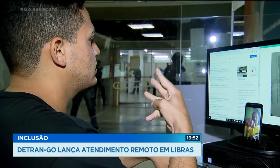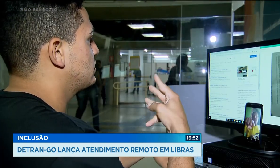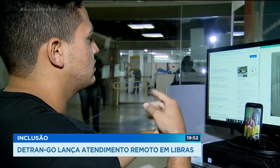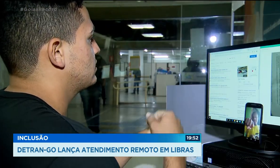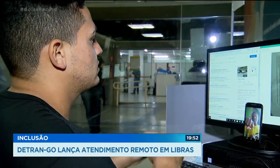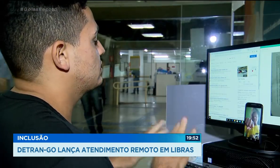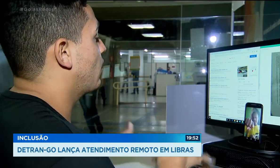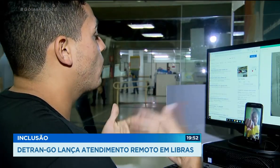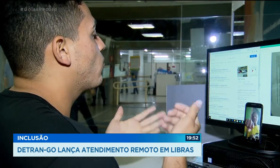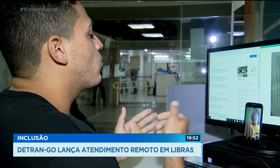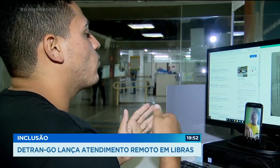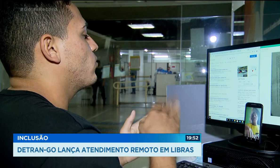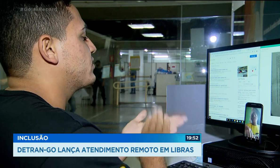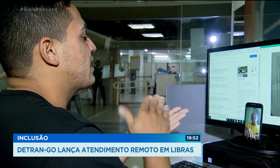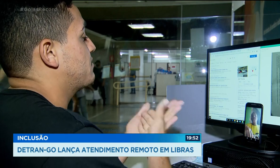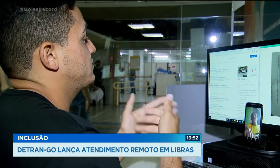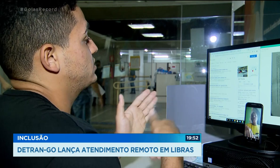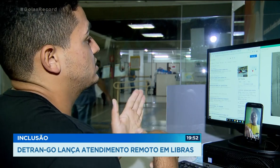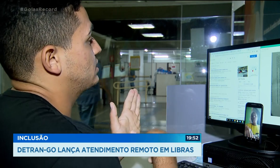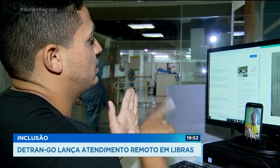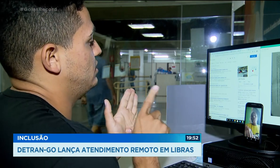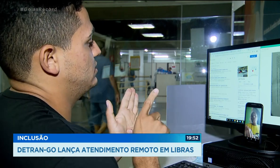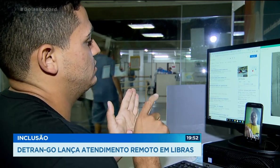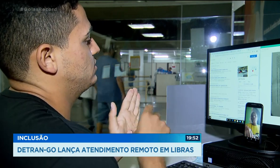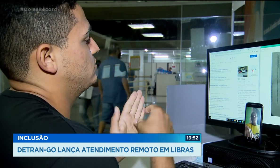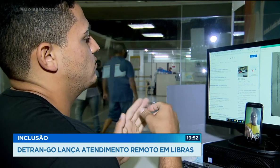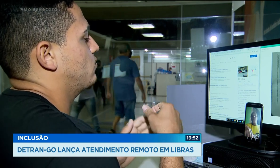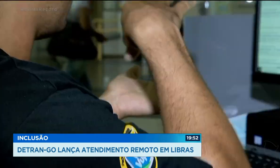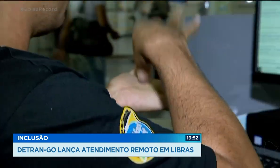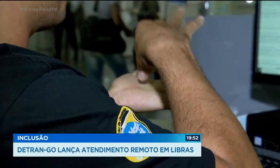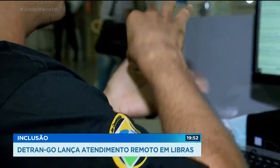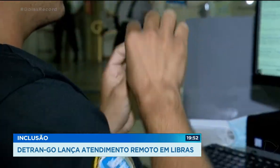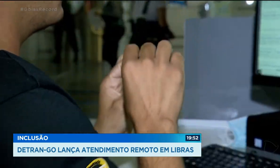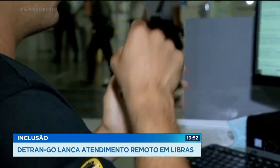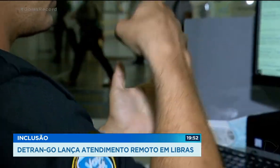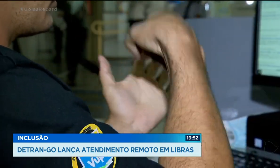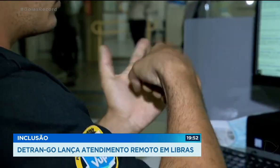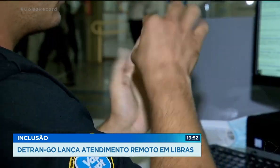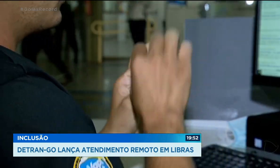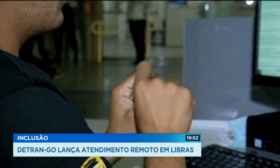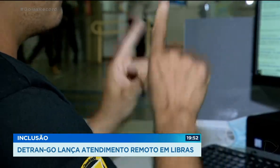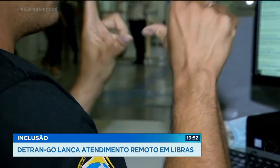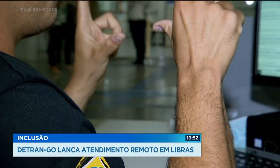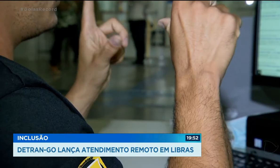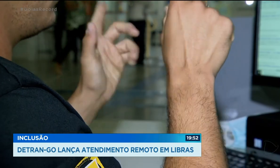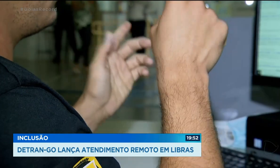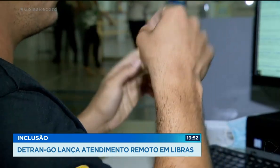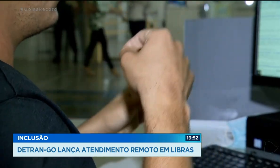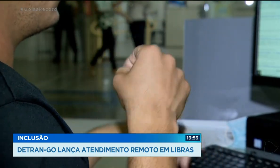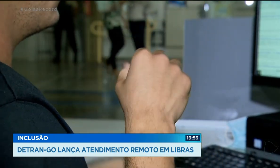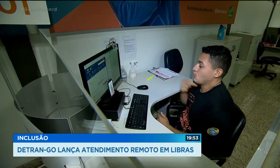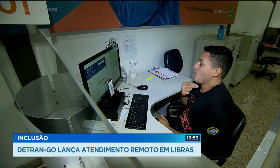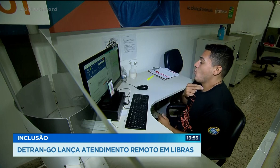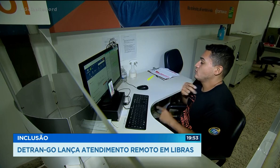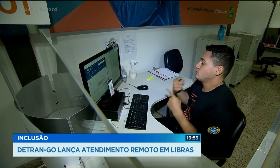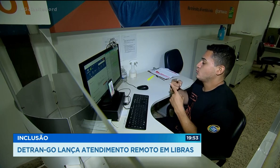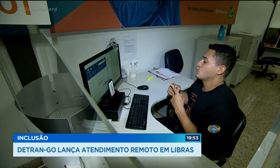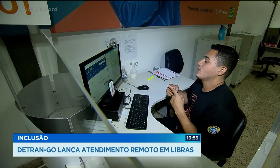atendimento à distância exclusivo para surdos, que pode ser acessado por meio do WhatsApp pelo telefone